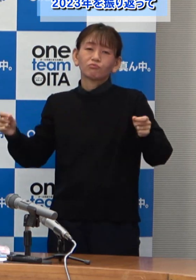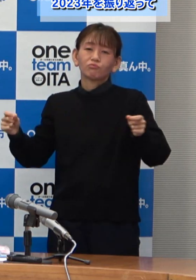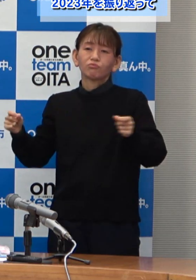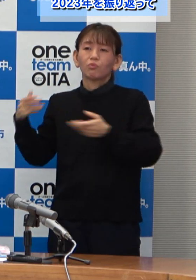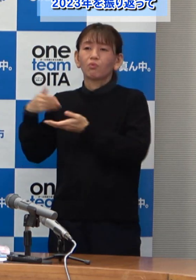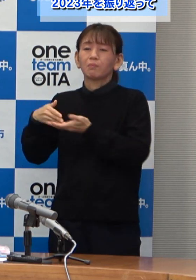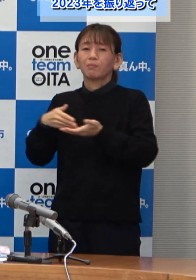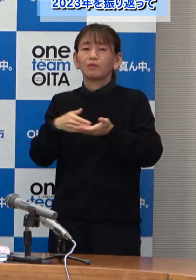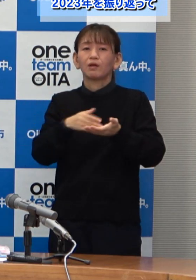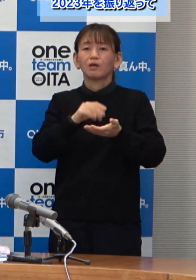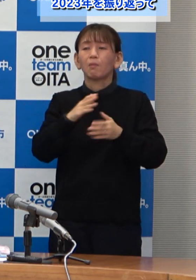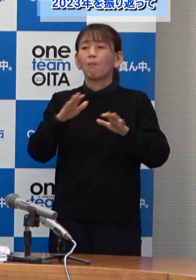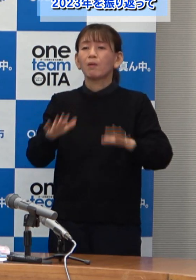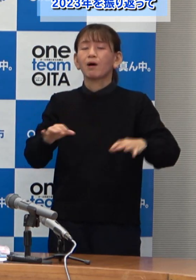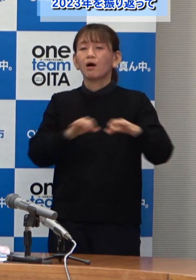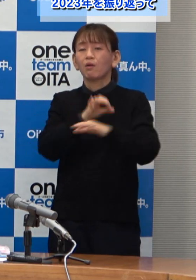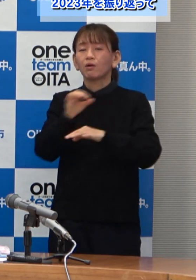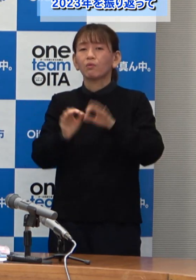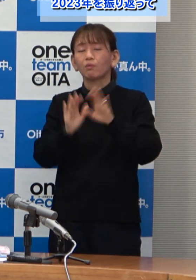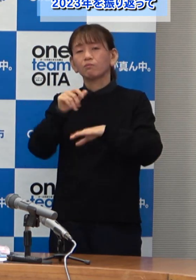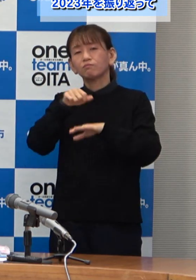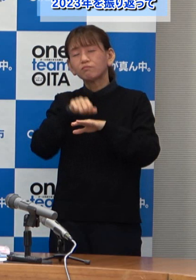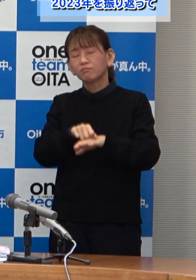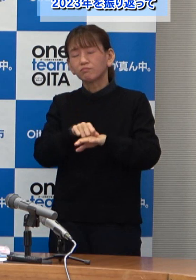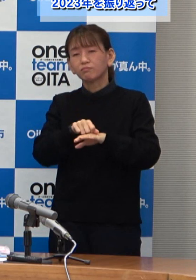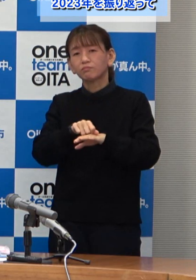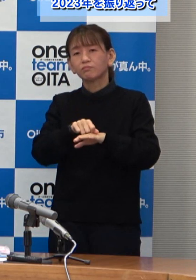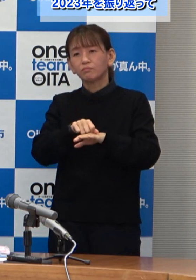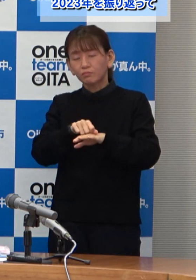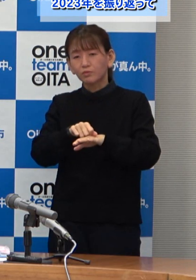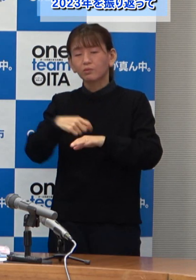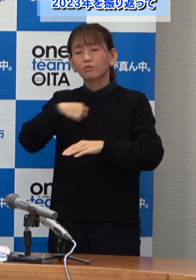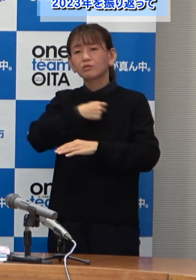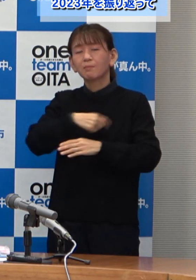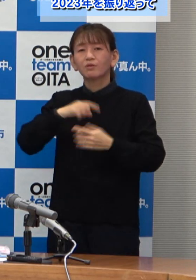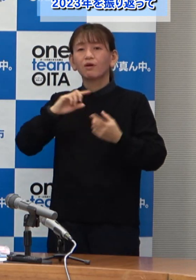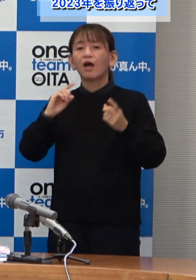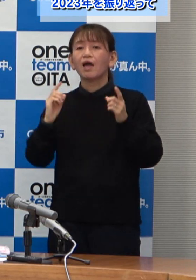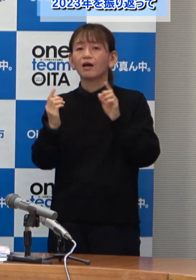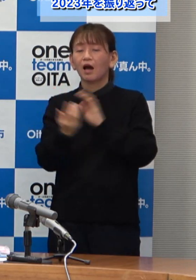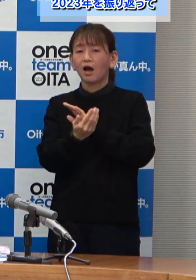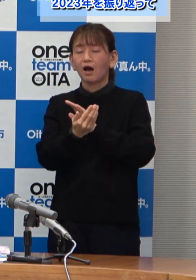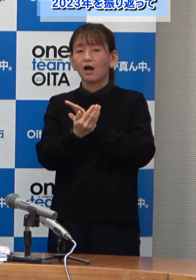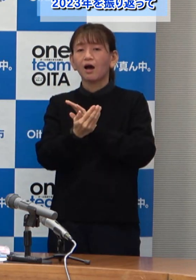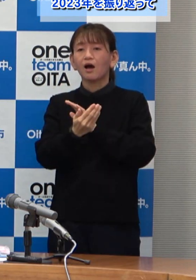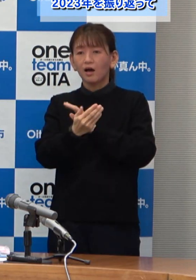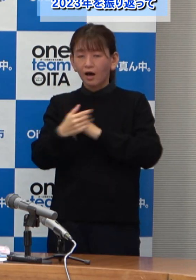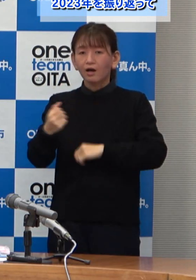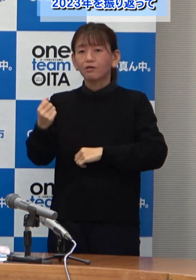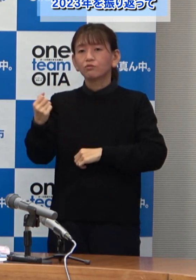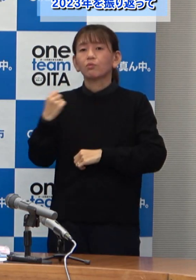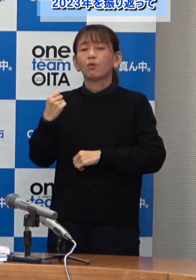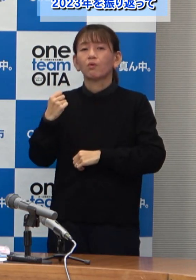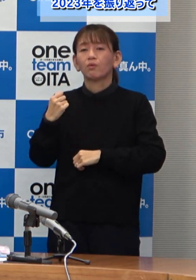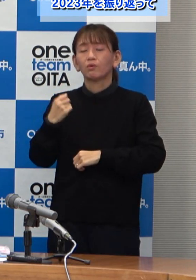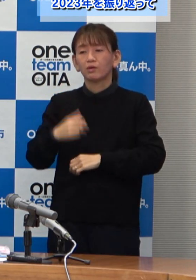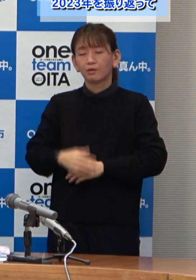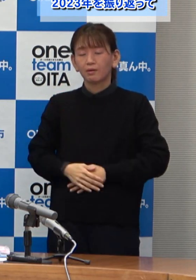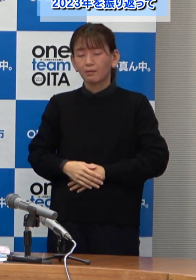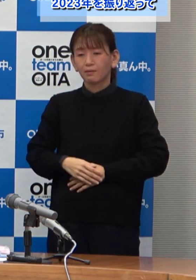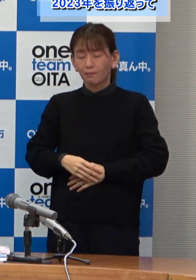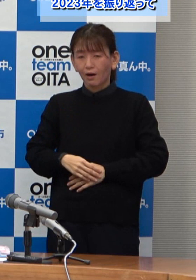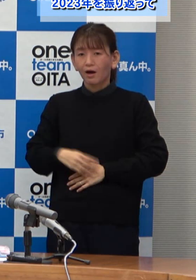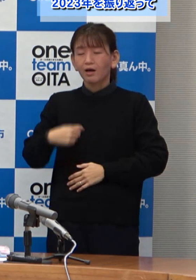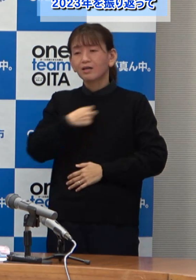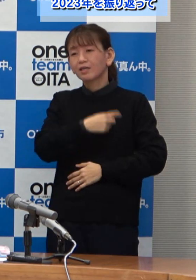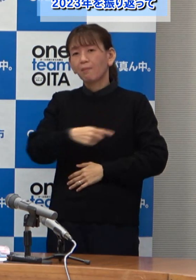段階ではないんではないかっていう気持ちの変化が相当強くなってると思います気分の気持ちの変化ですね